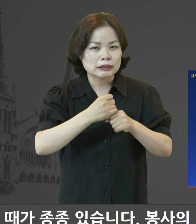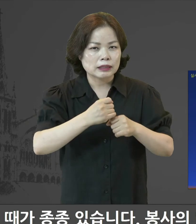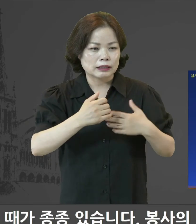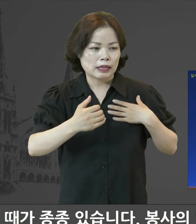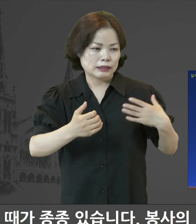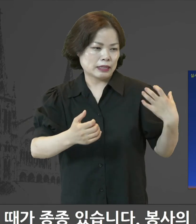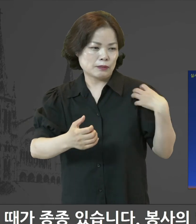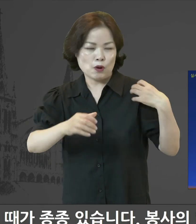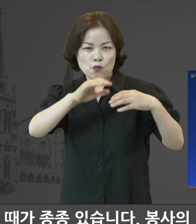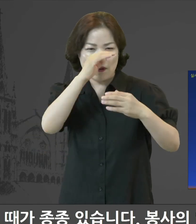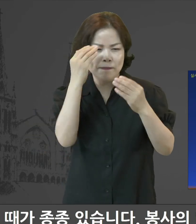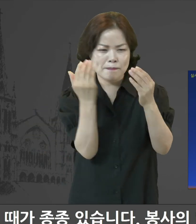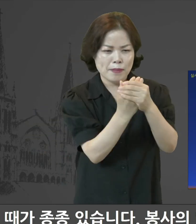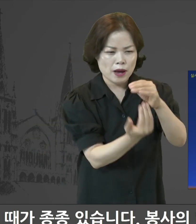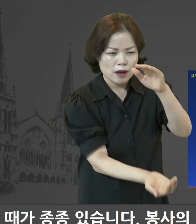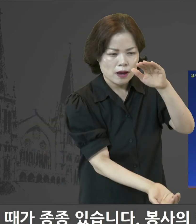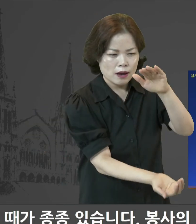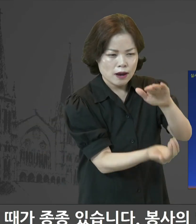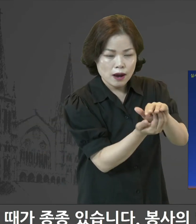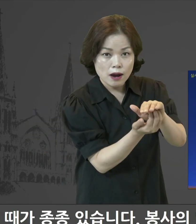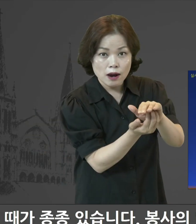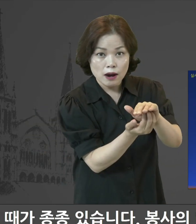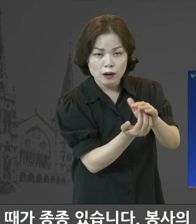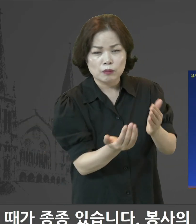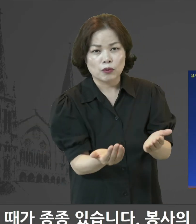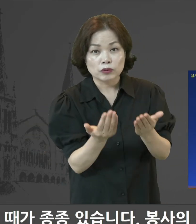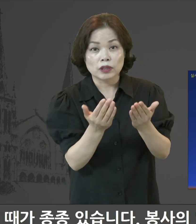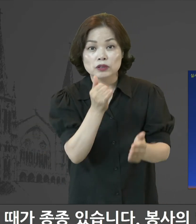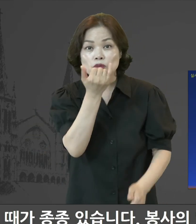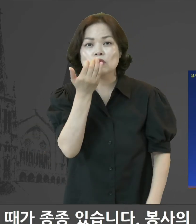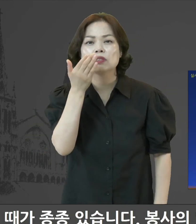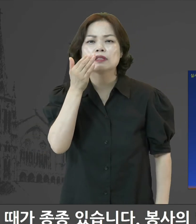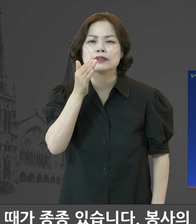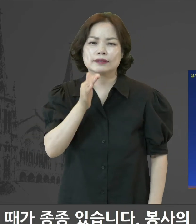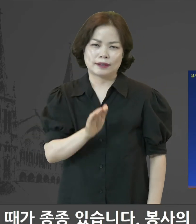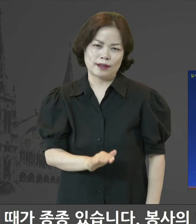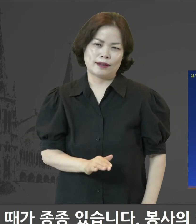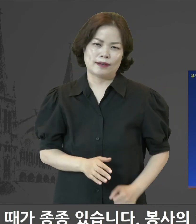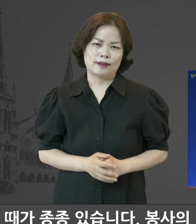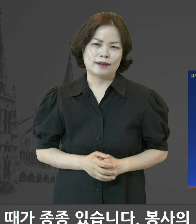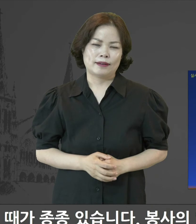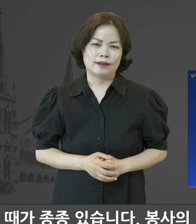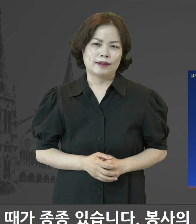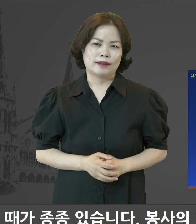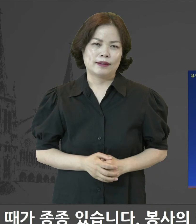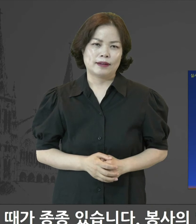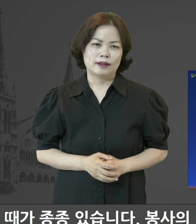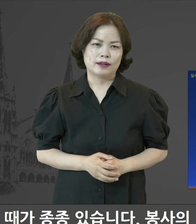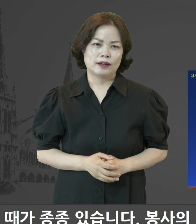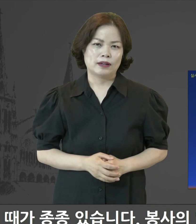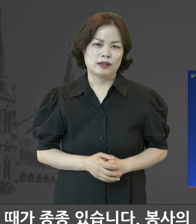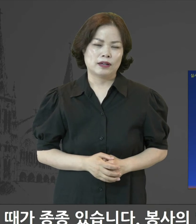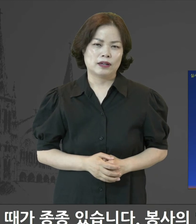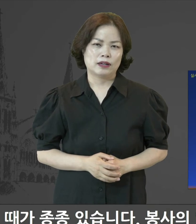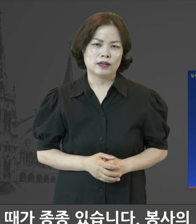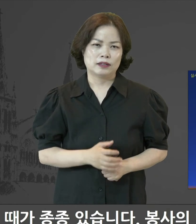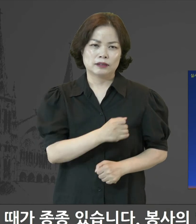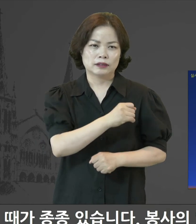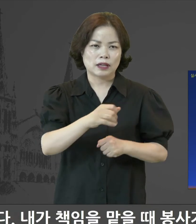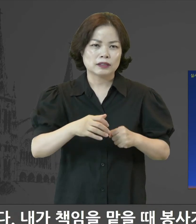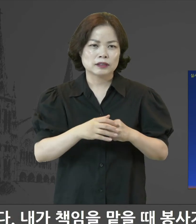열심히 완벽하게 그 일을 감당함으로 봉사가 잘 되기도 합니다. 그런데 이게 이제 주객이